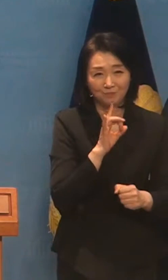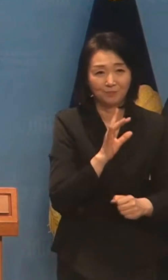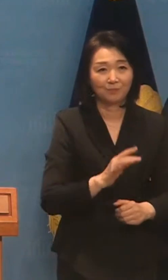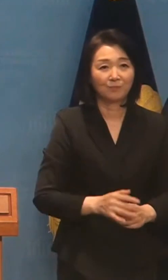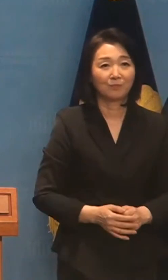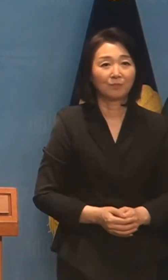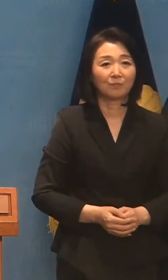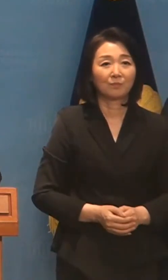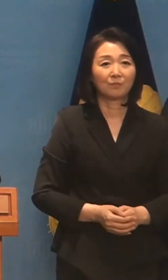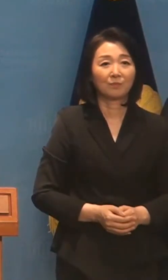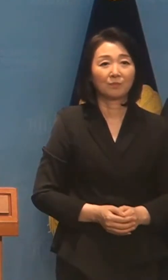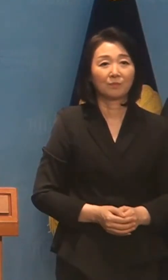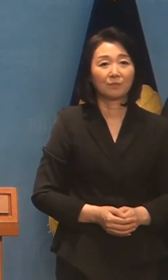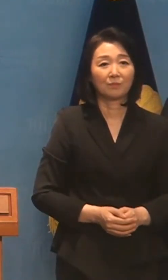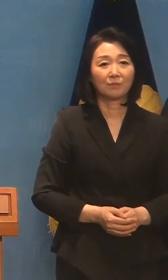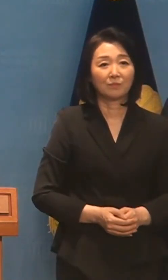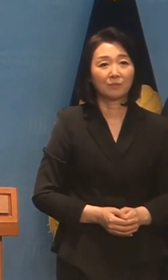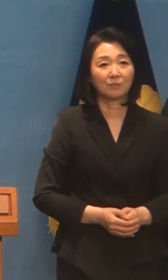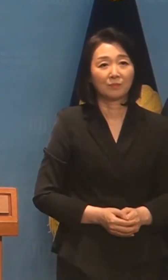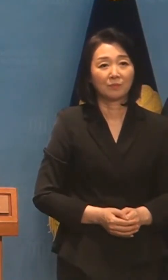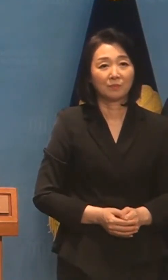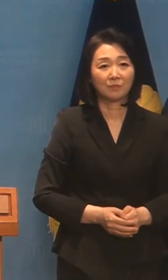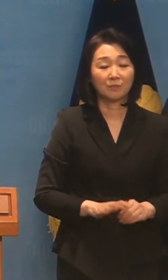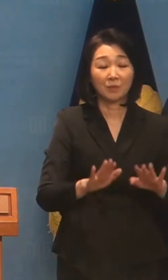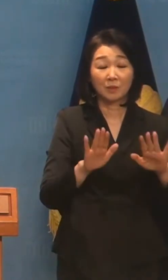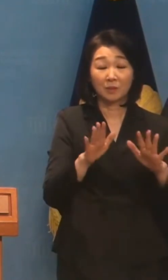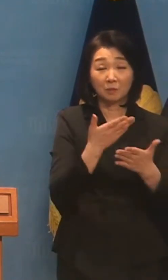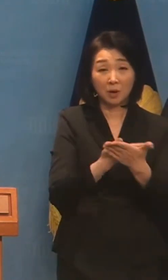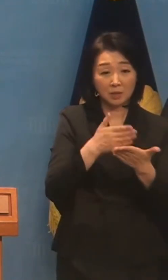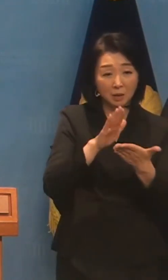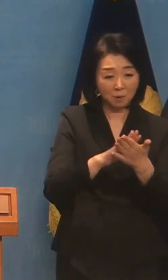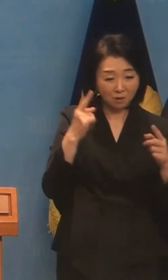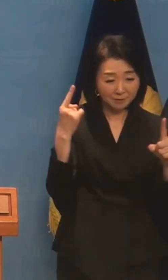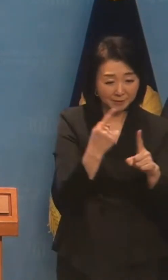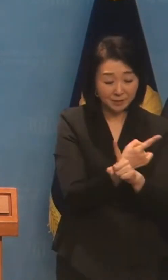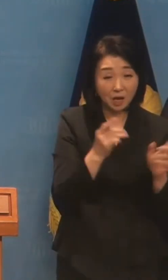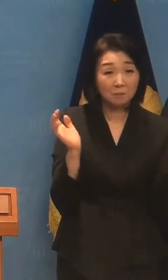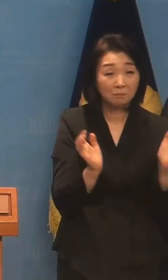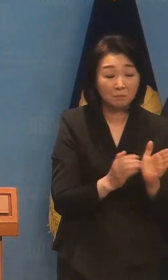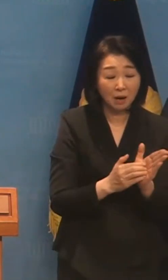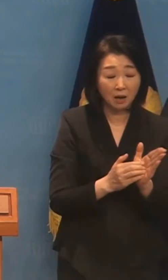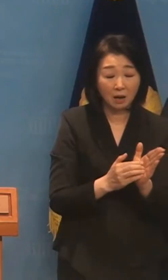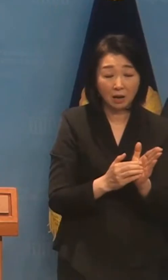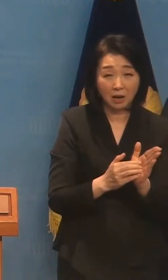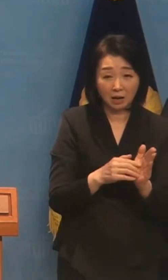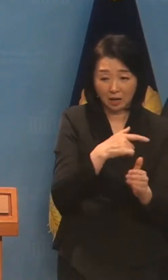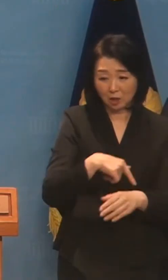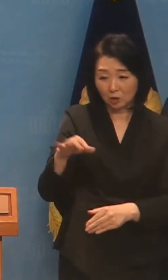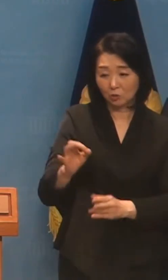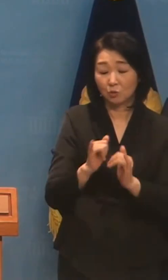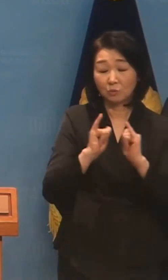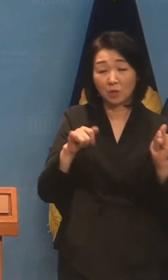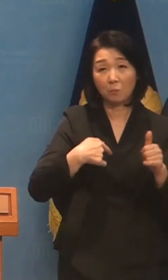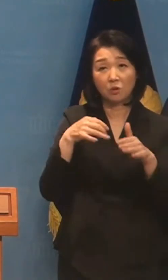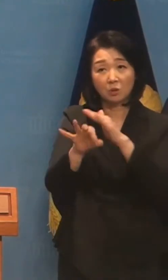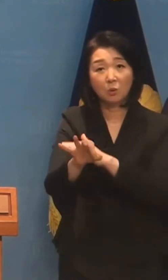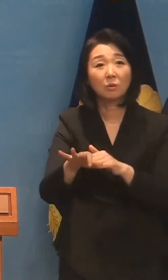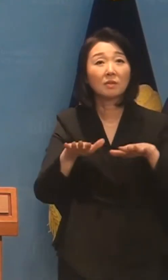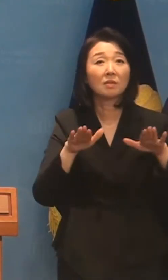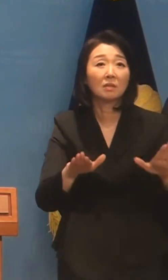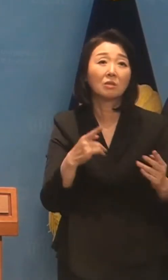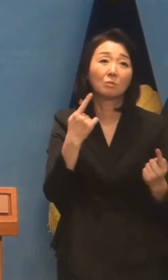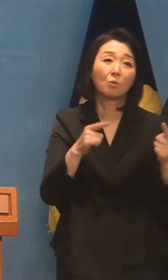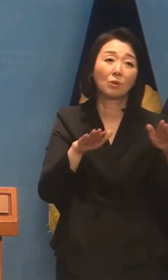방책이라고밖에 말할 수 없습니다. 이번 개편안이 시행되면 일부 수급자들의 연간 본인부담금은